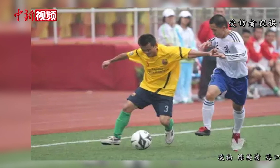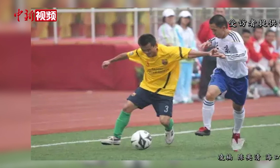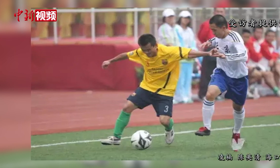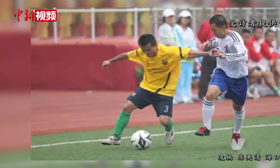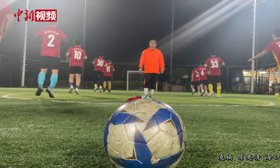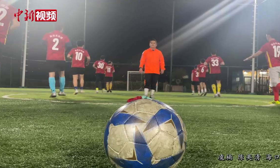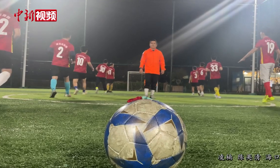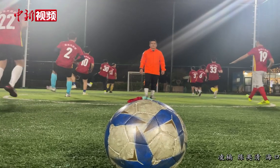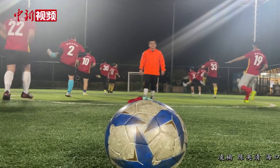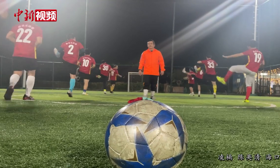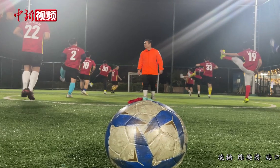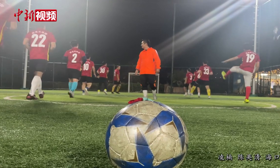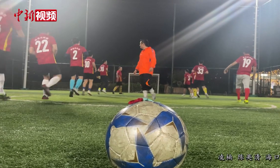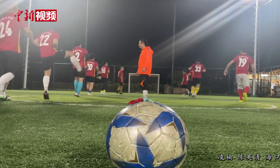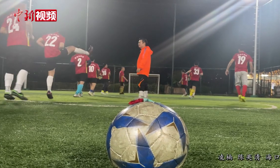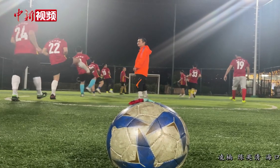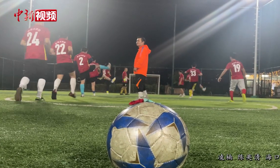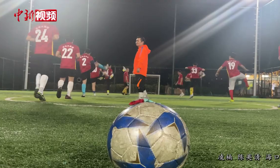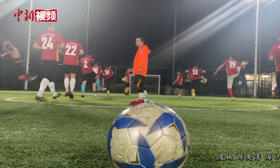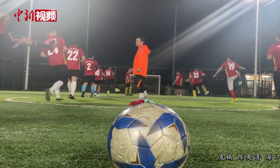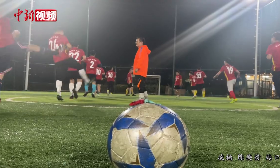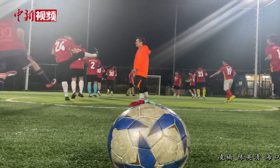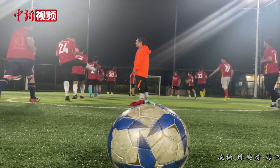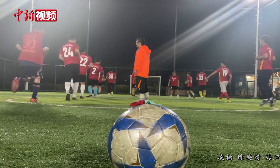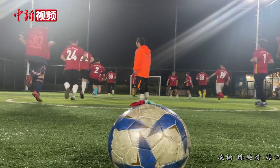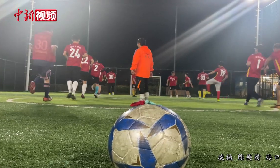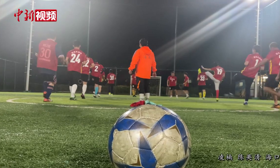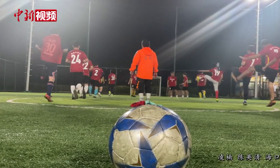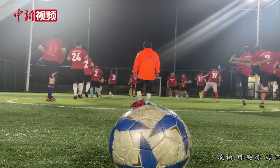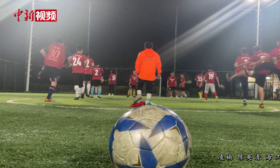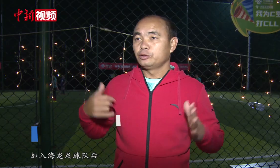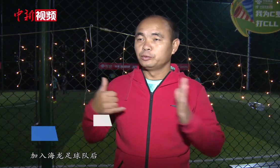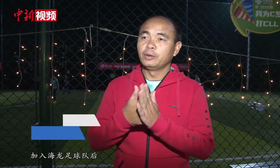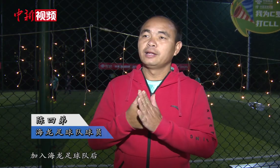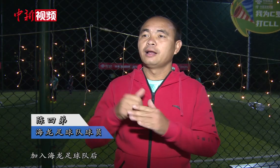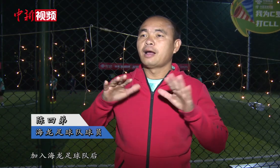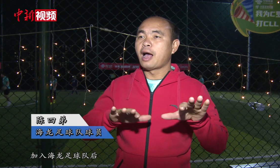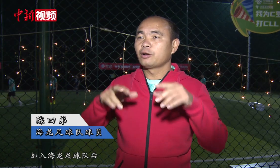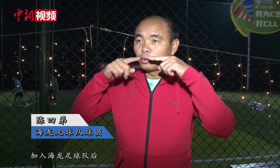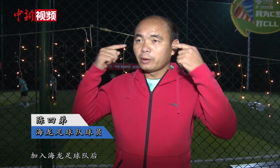绩。足球带来了荣誉，也点亮了他们的人生。 加入海龙足球队